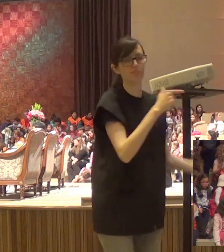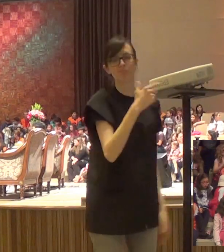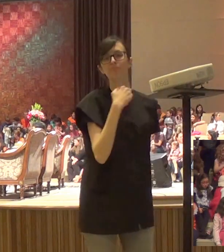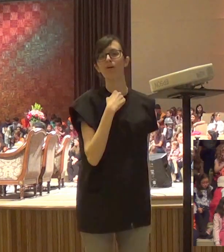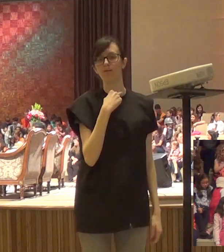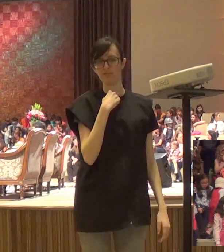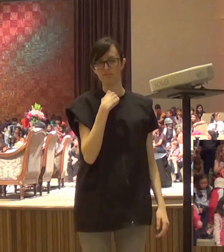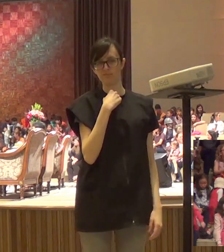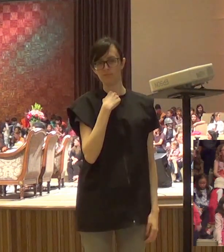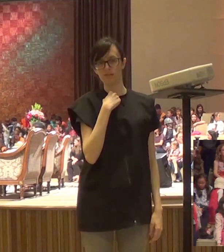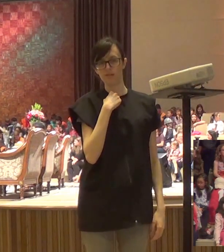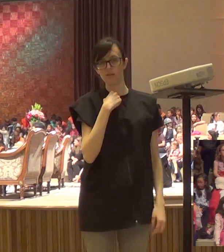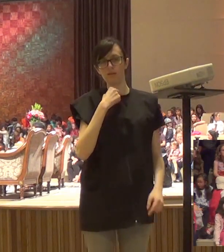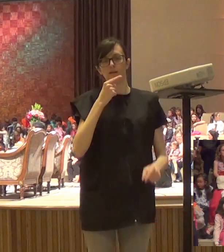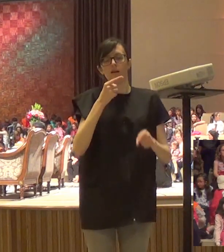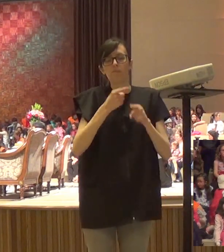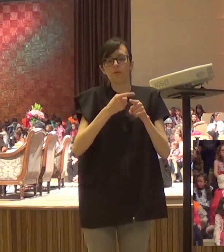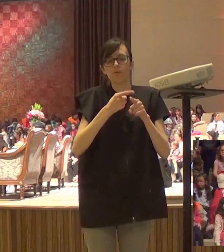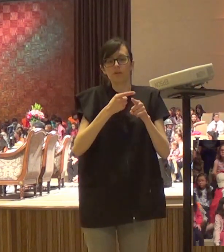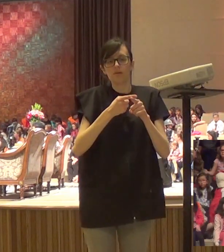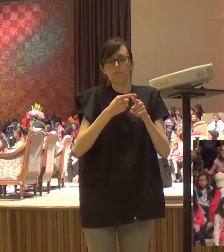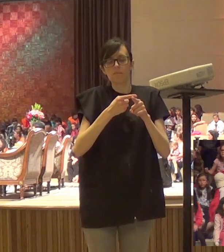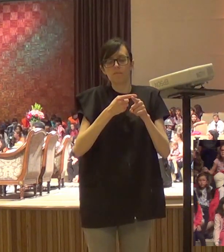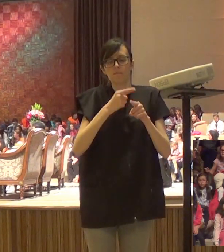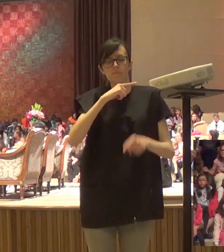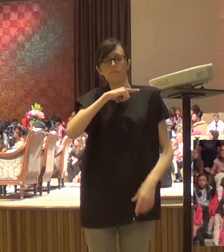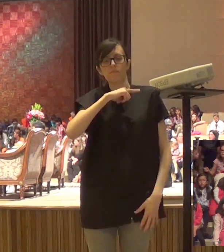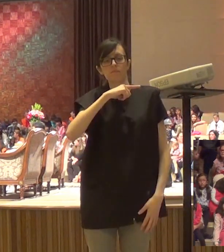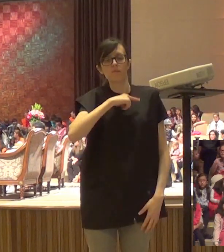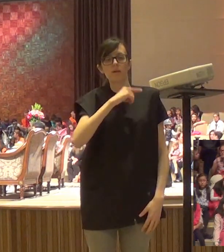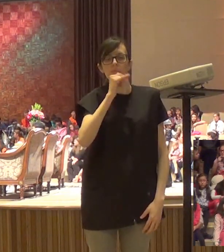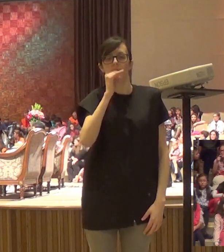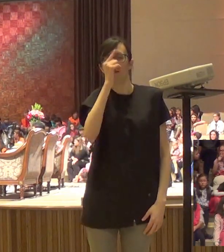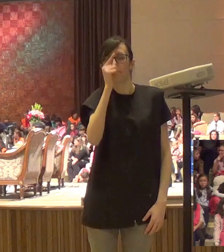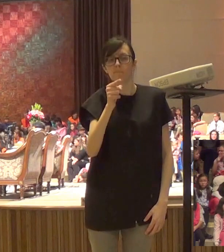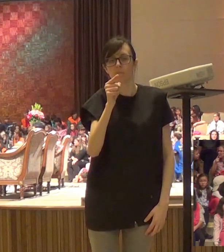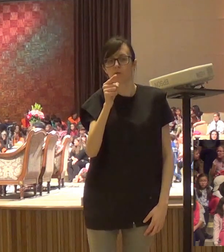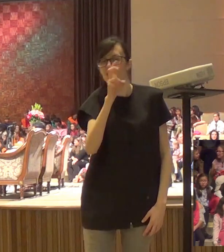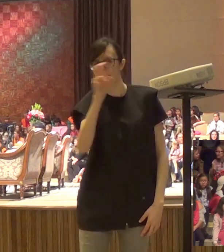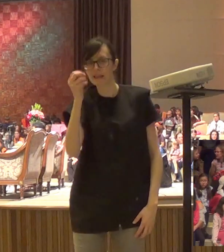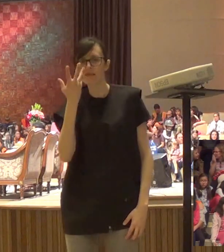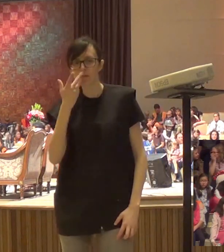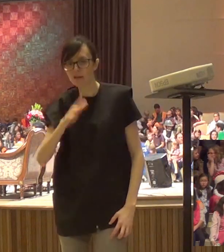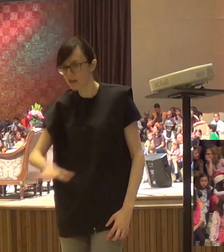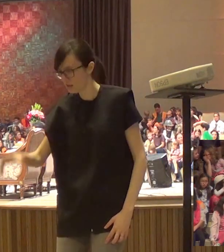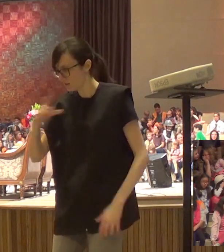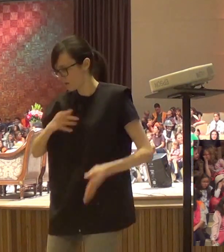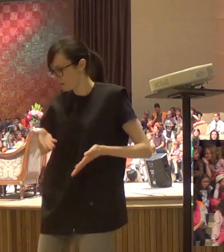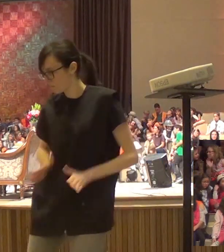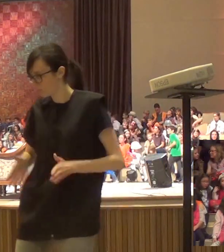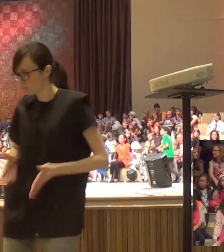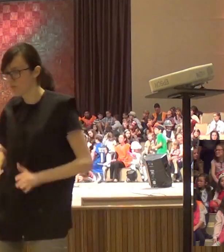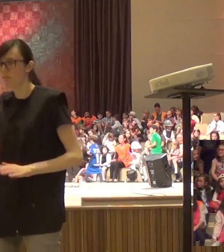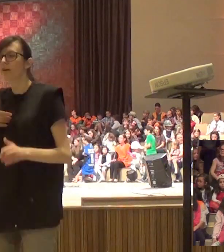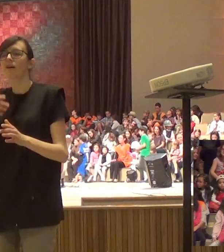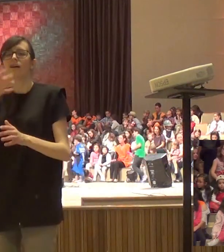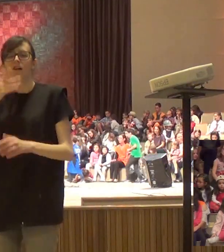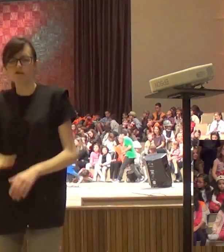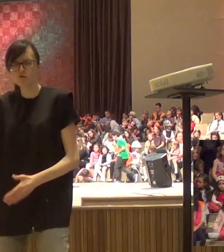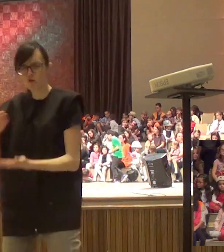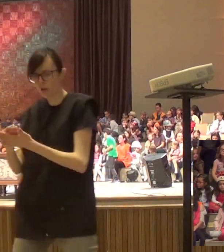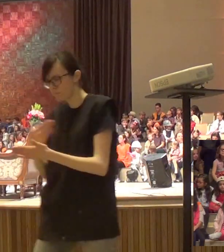do compromisso. Quando três quartos de mil e quinhentos meninas do ensino